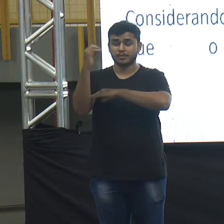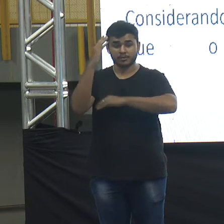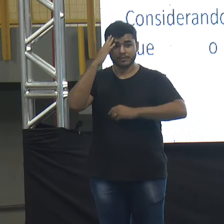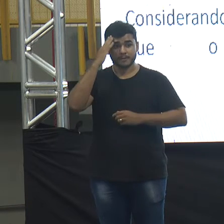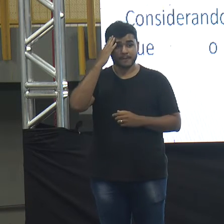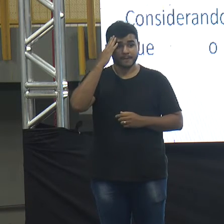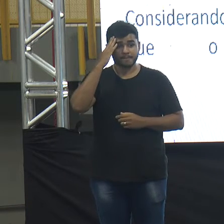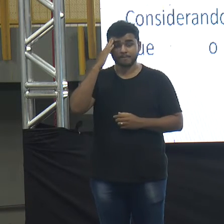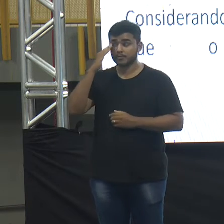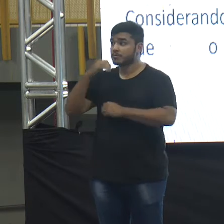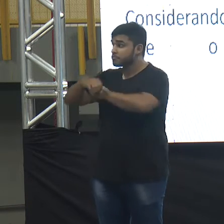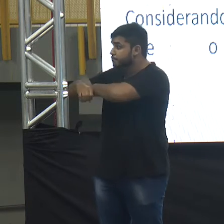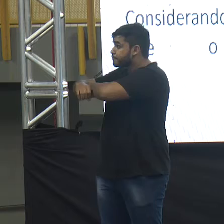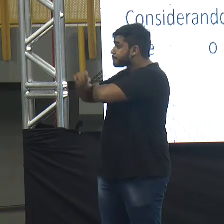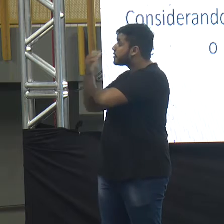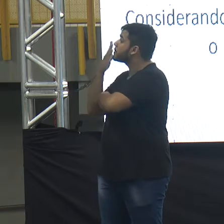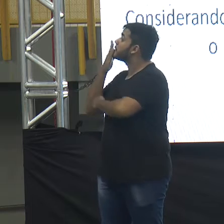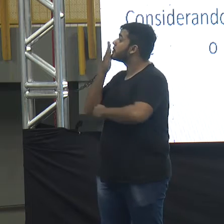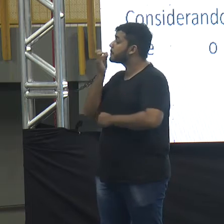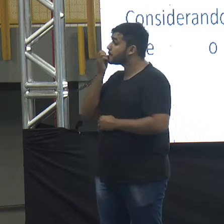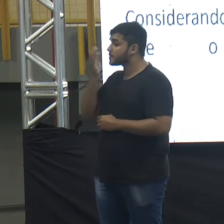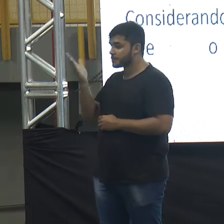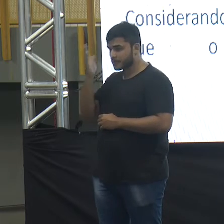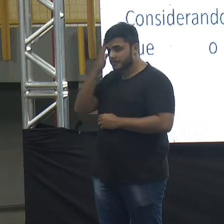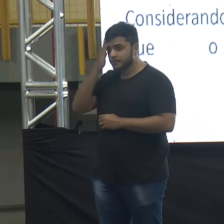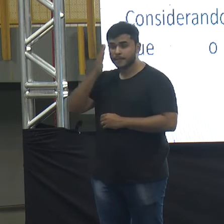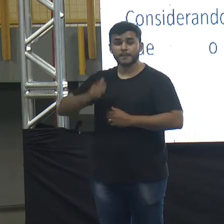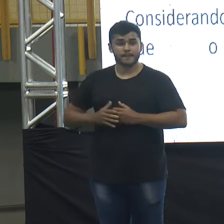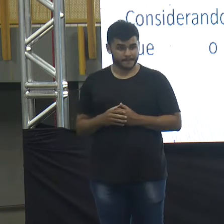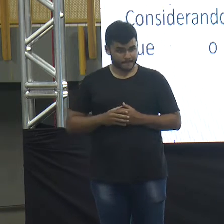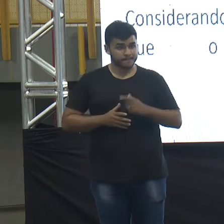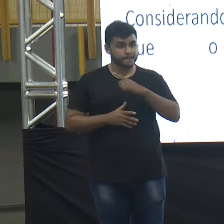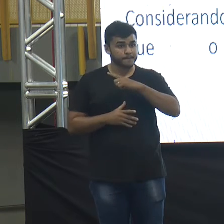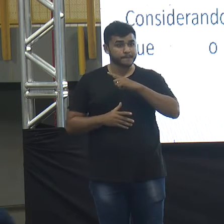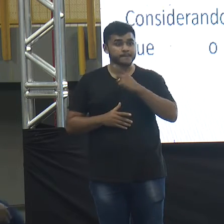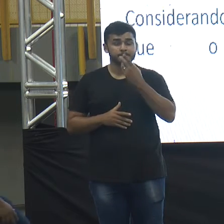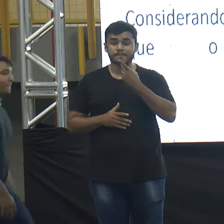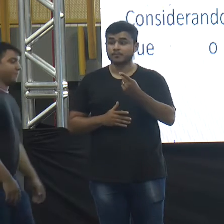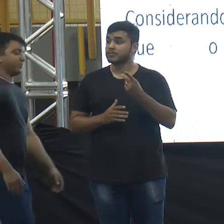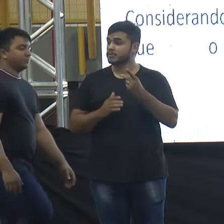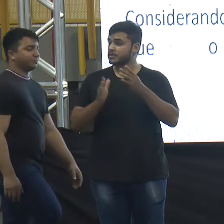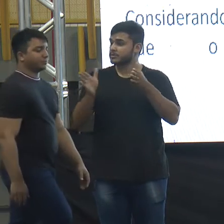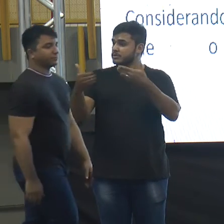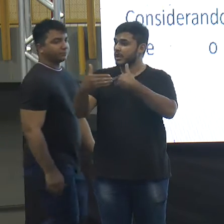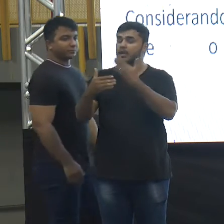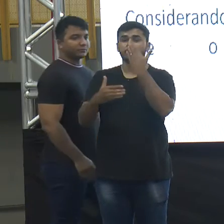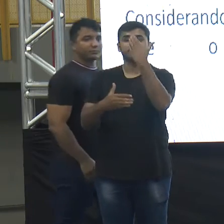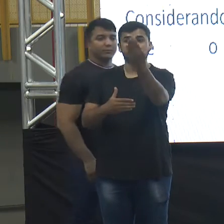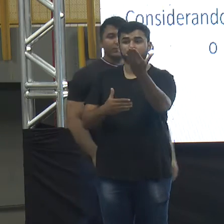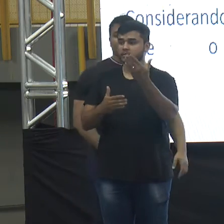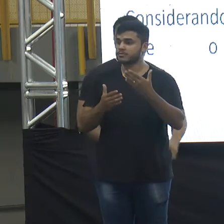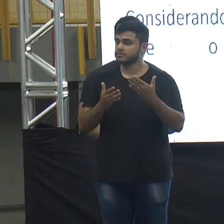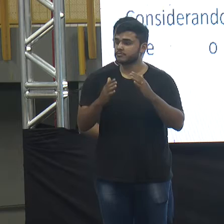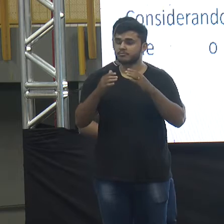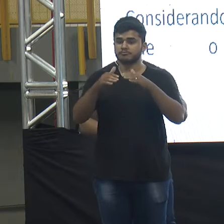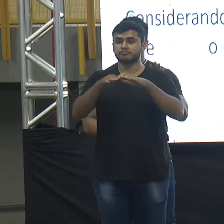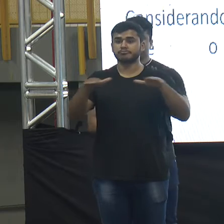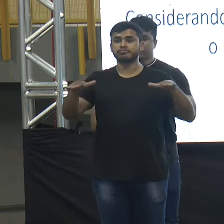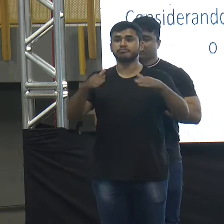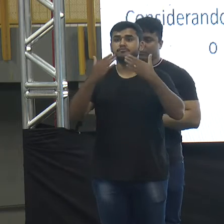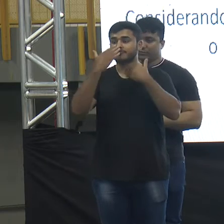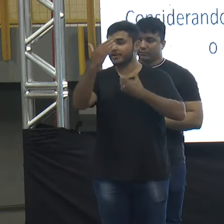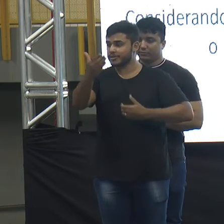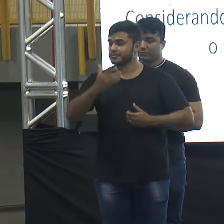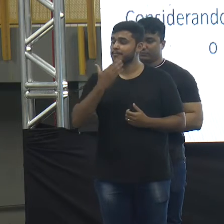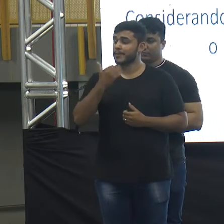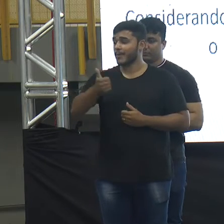na sombra. Quarto de casal é feito aonde? Na frente. A sala, na frente. A varanda, na frente. O